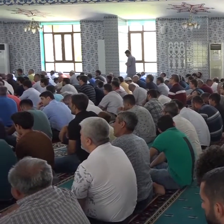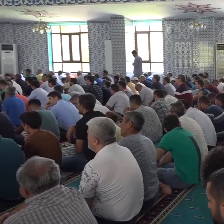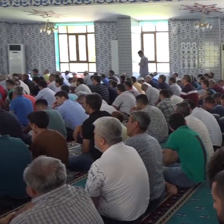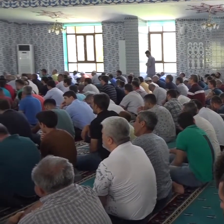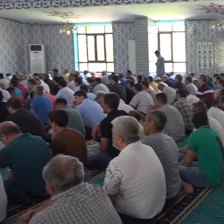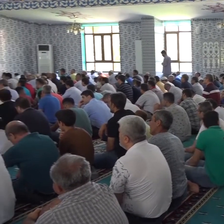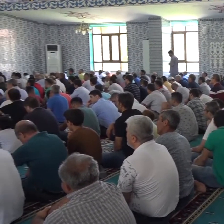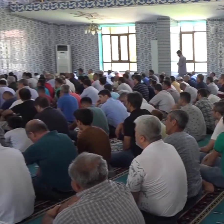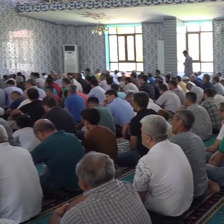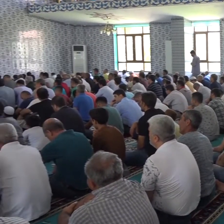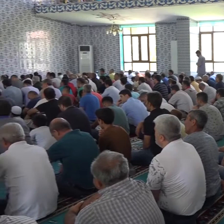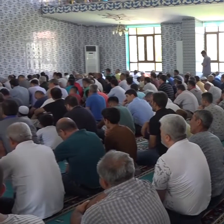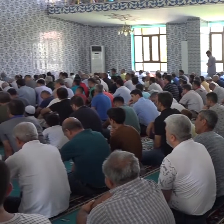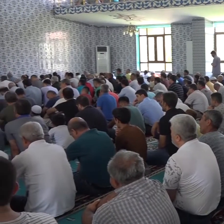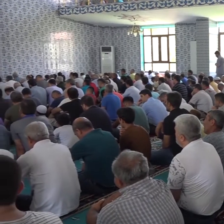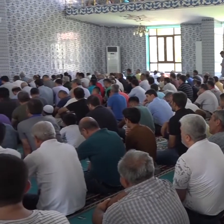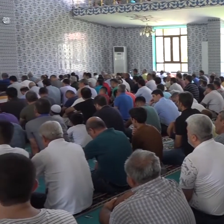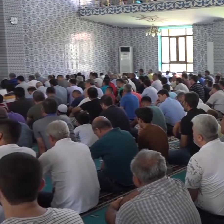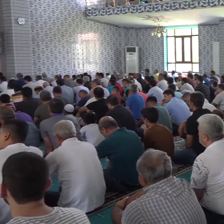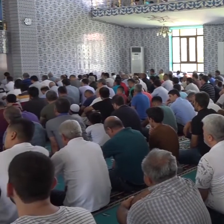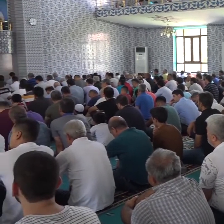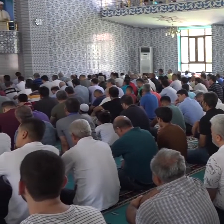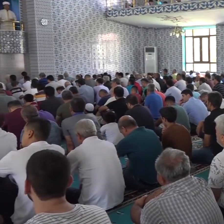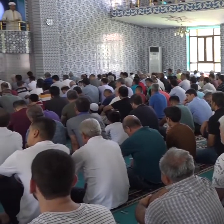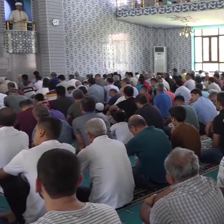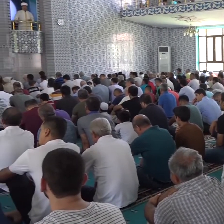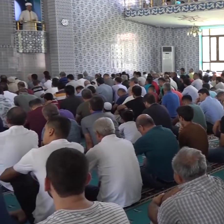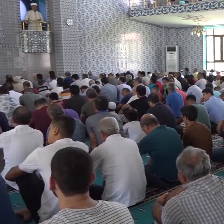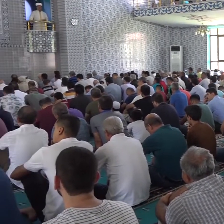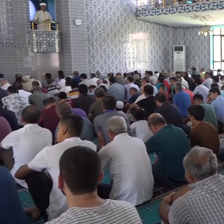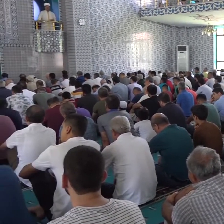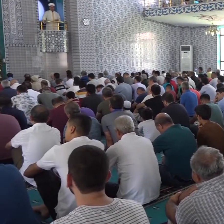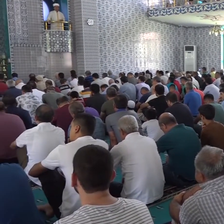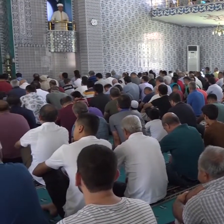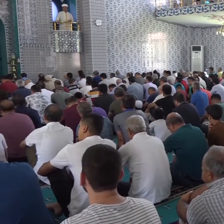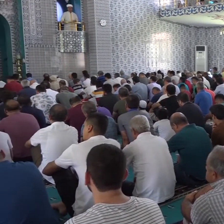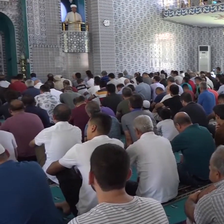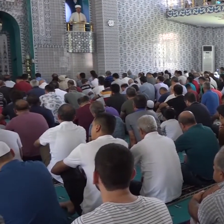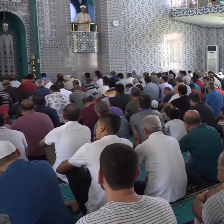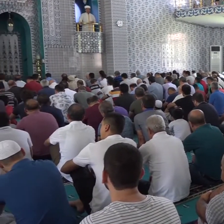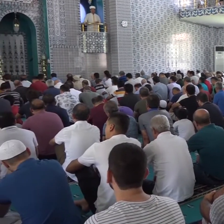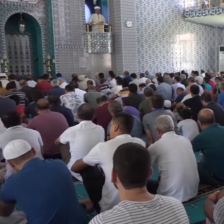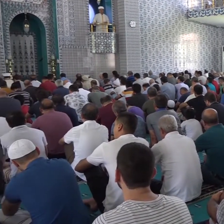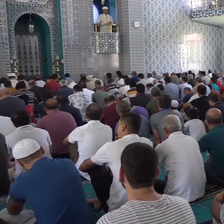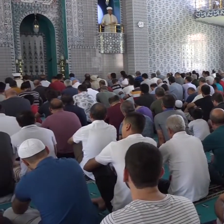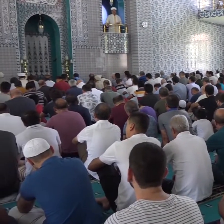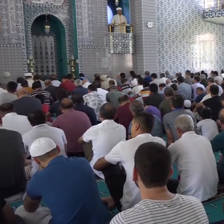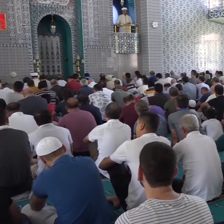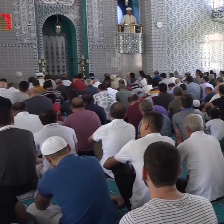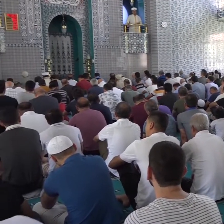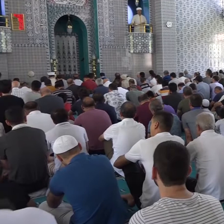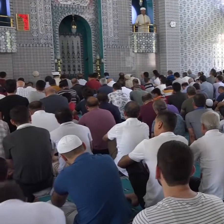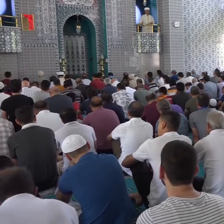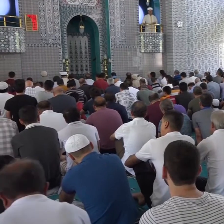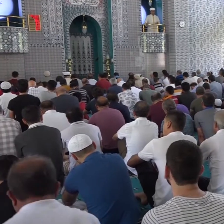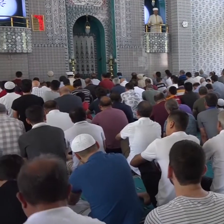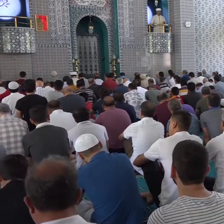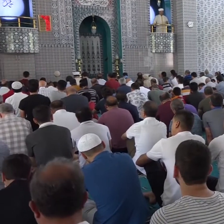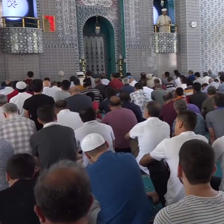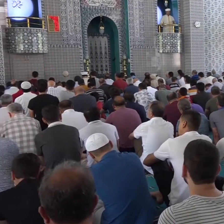شرور أنفسنا ومن سيئات أعمالنا. من يهد الله فلا مضل له